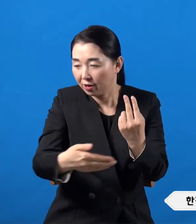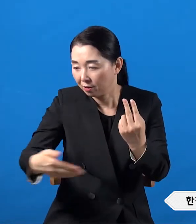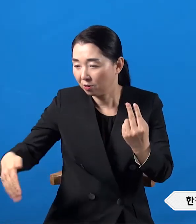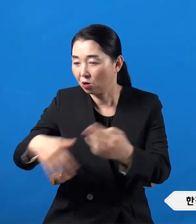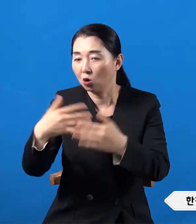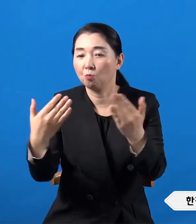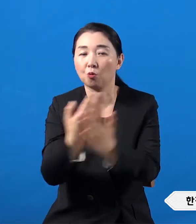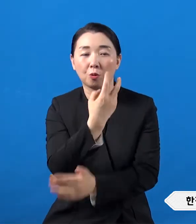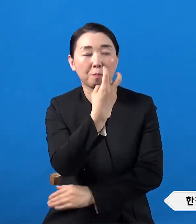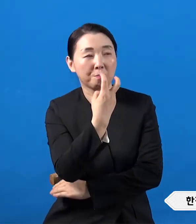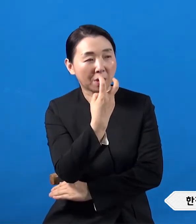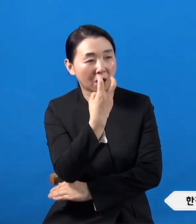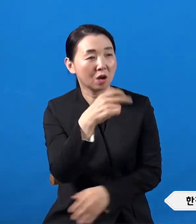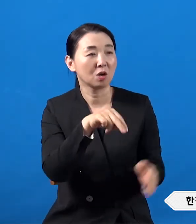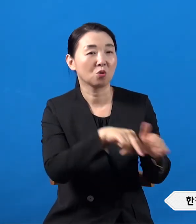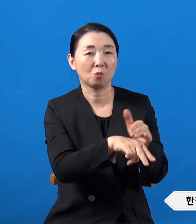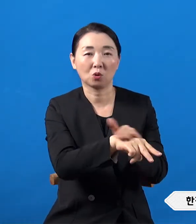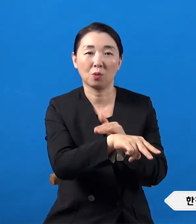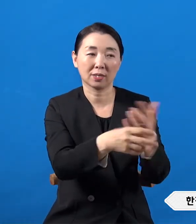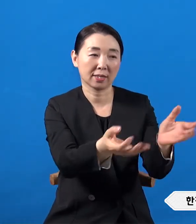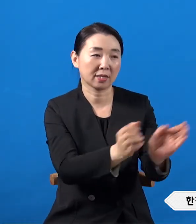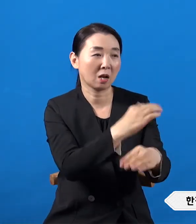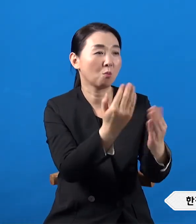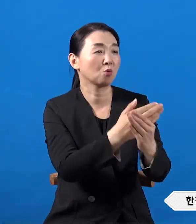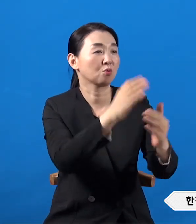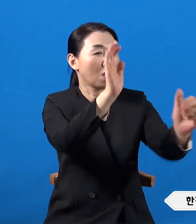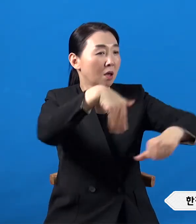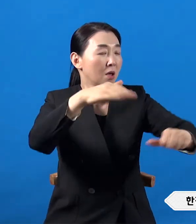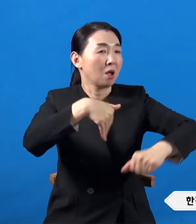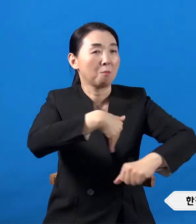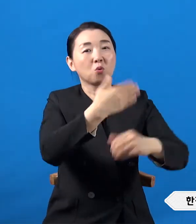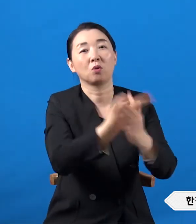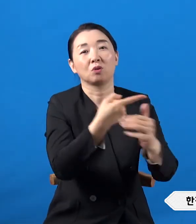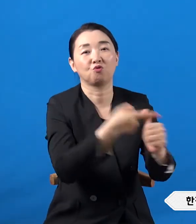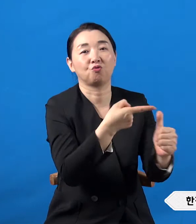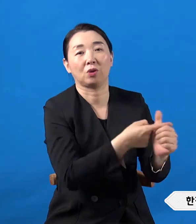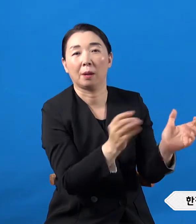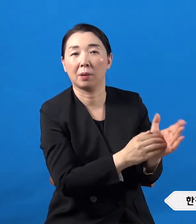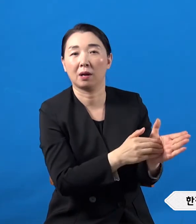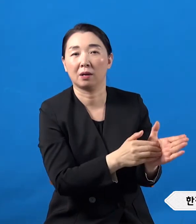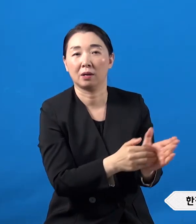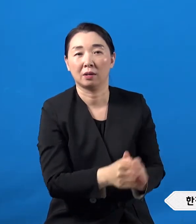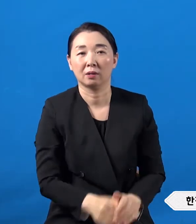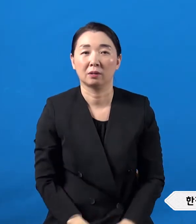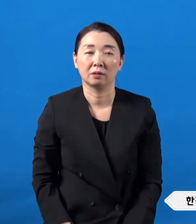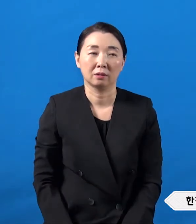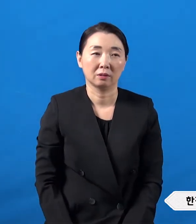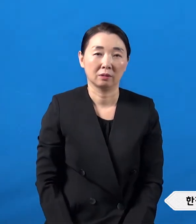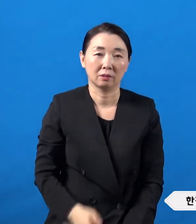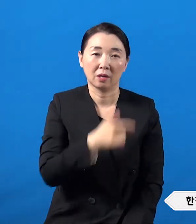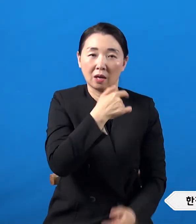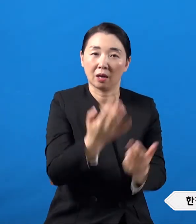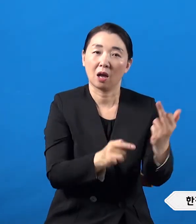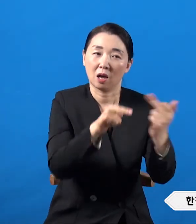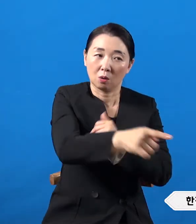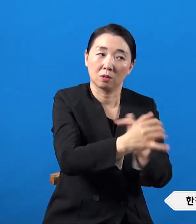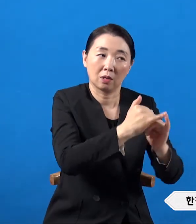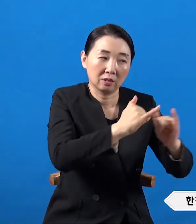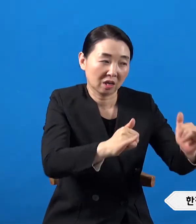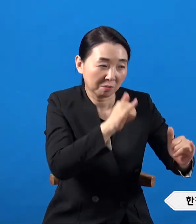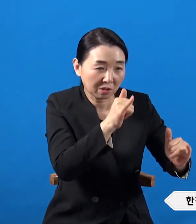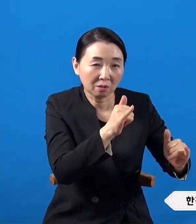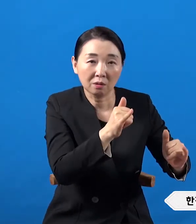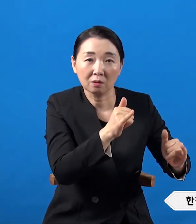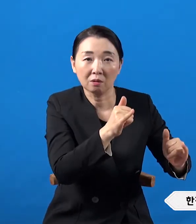선점을 하고는 도망치는 에브라임 사람들을 색출해서 다 죽여버렸습니다. 강을 건너려고 하는